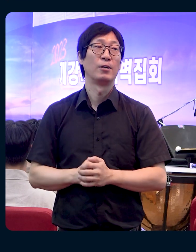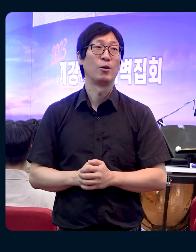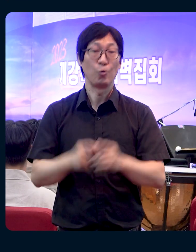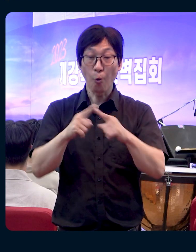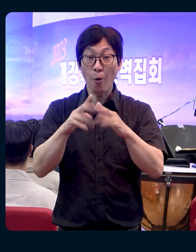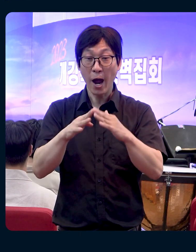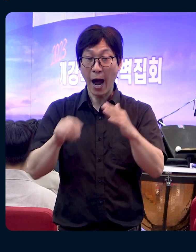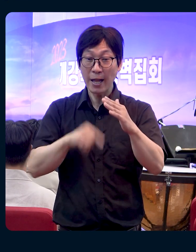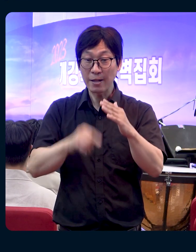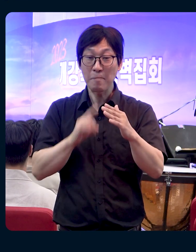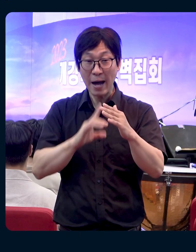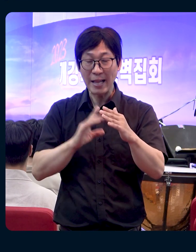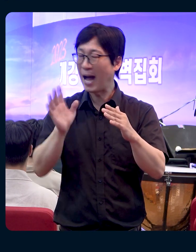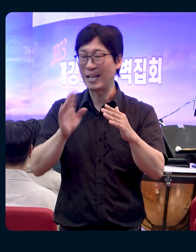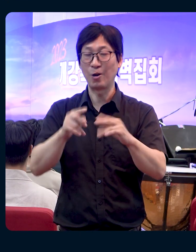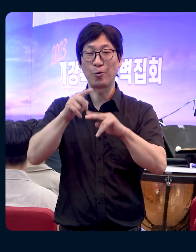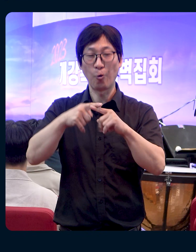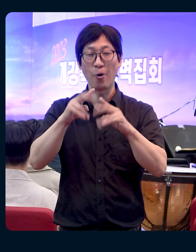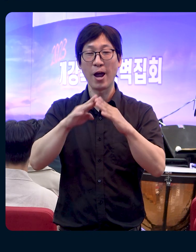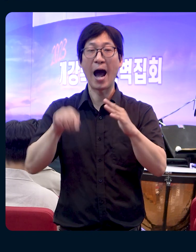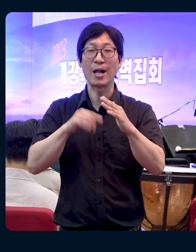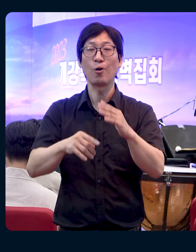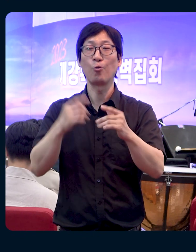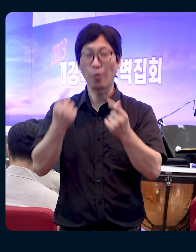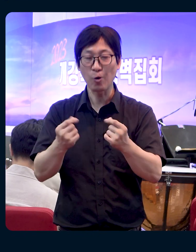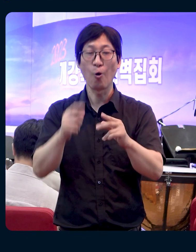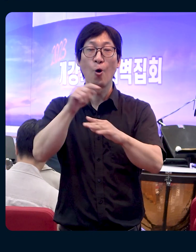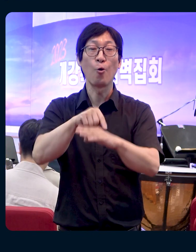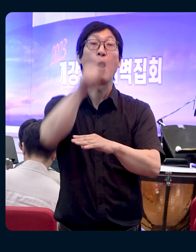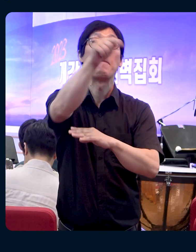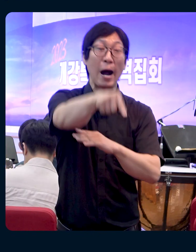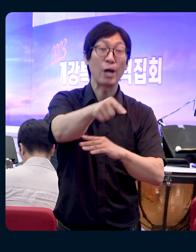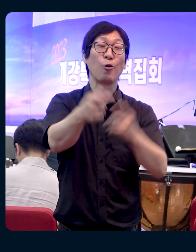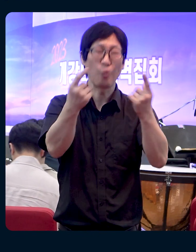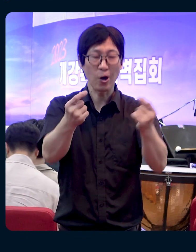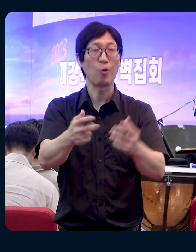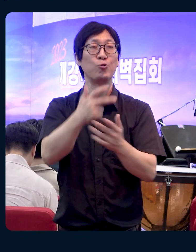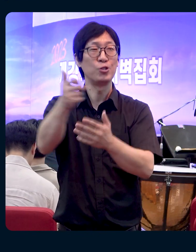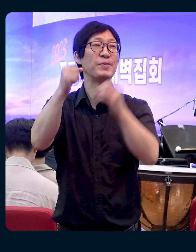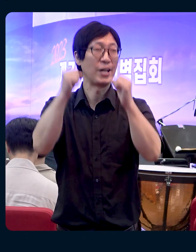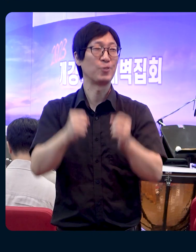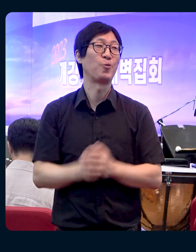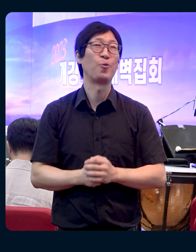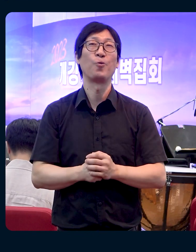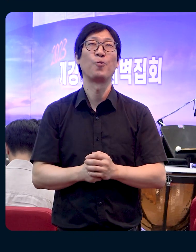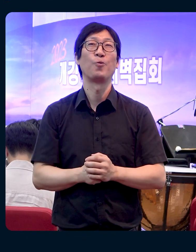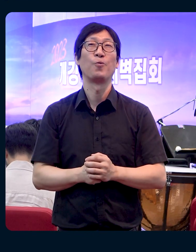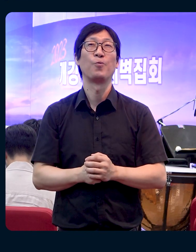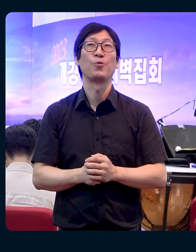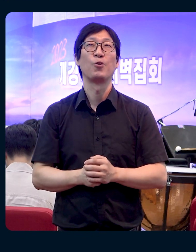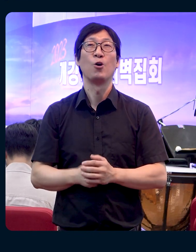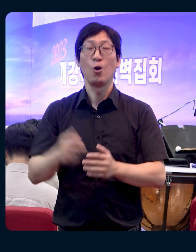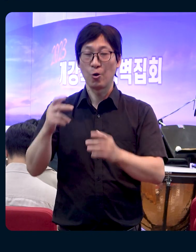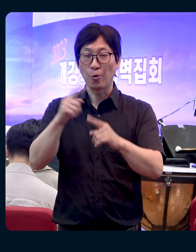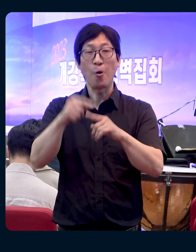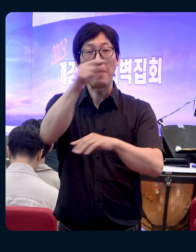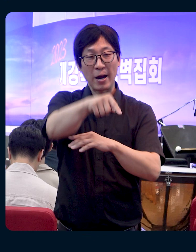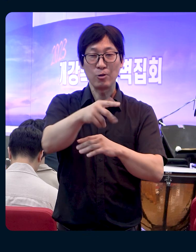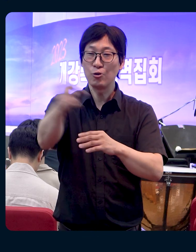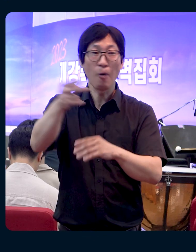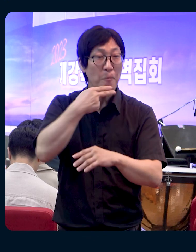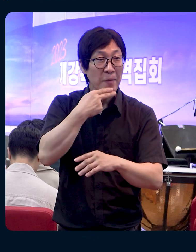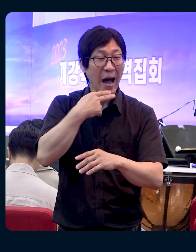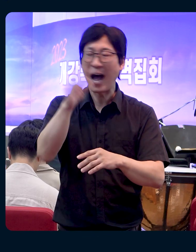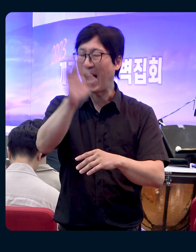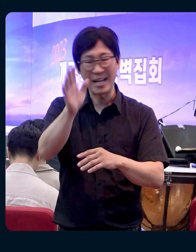똑같이 이 이분법적 사고, 교회는 주님이 계시고 교회에 오면 주님 섬기고 나가면 이제 주님과 상관없이 떨어져 나가고 하는 그런 식의